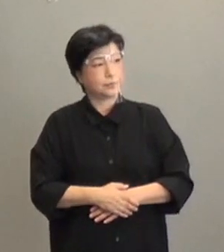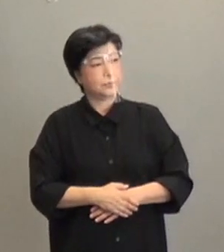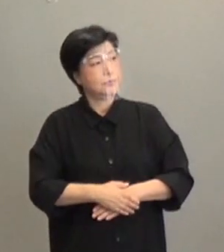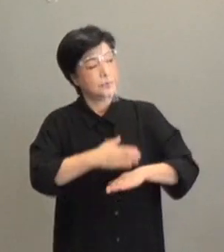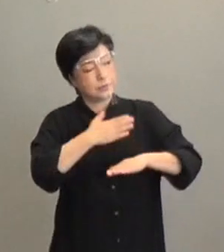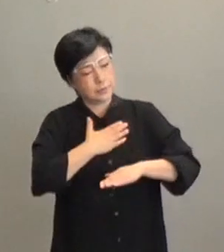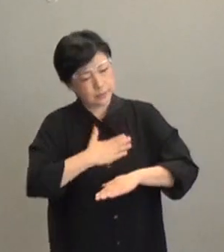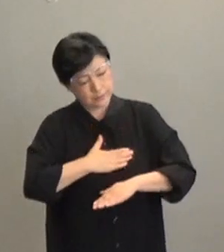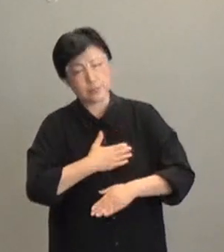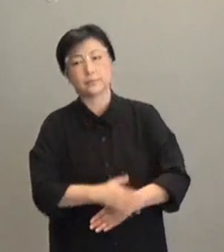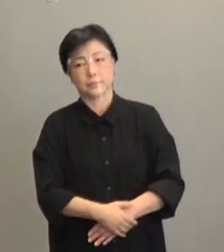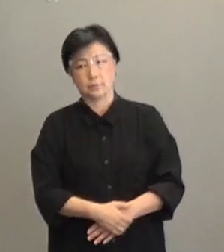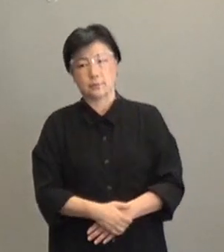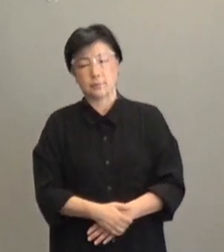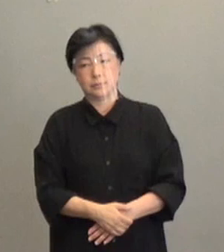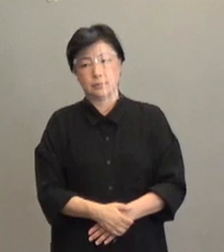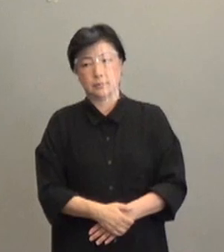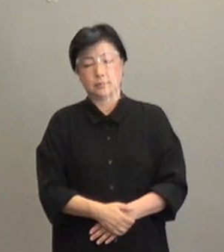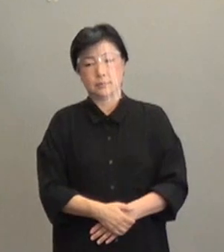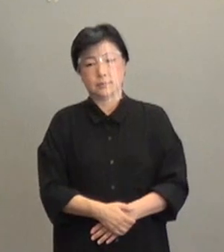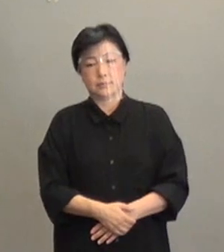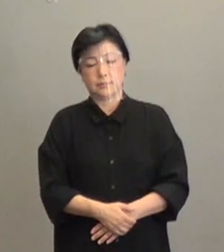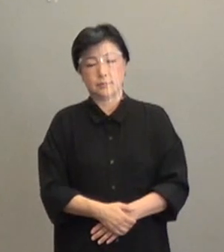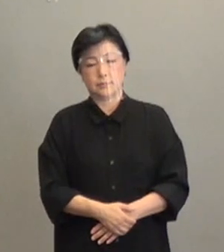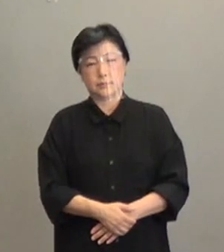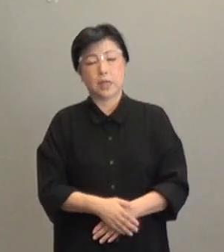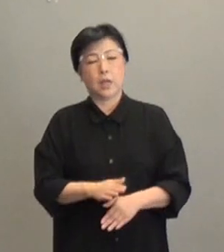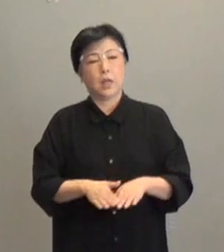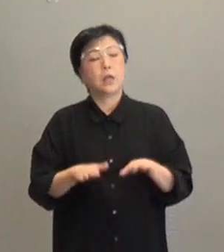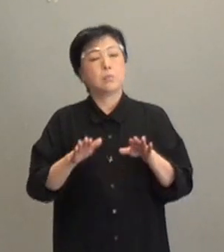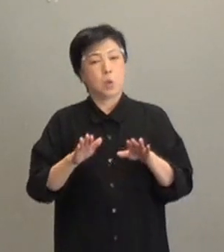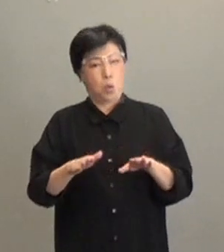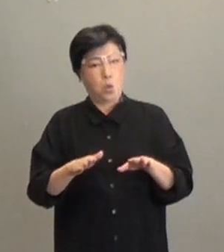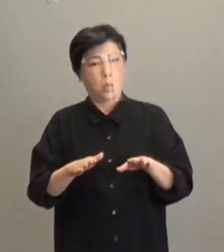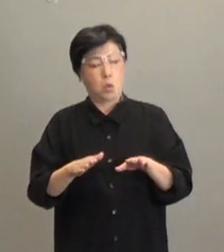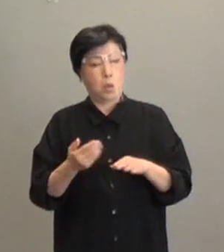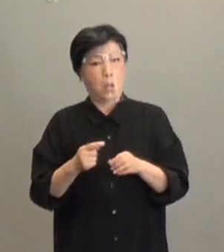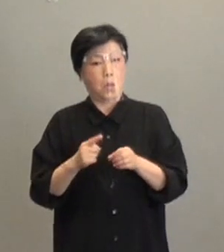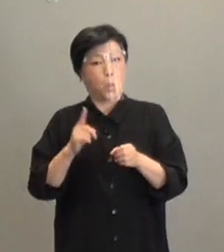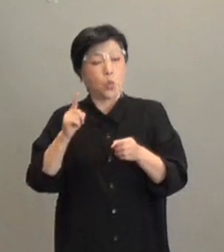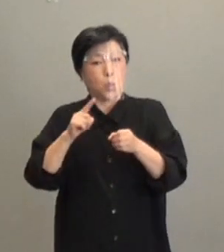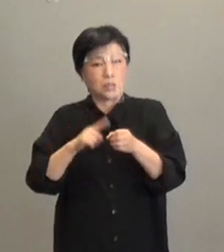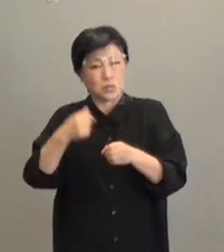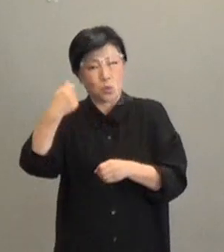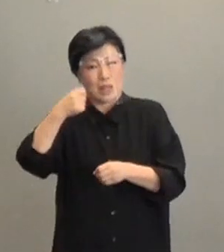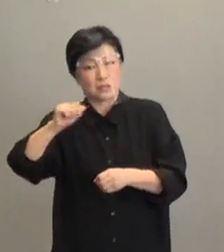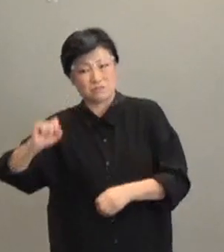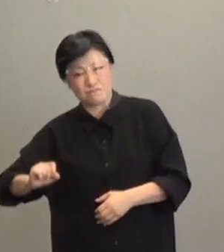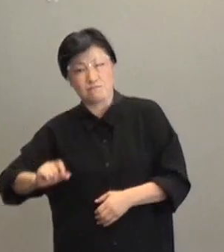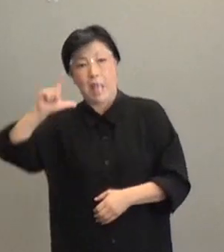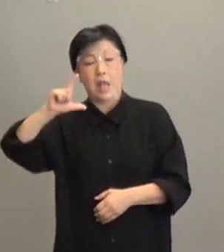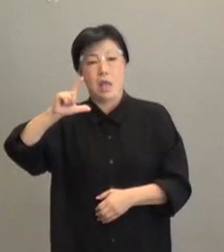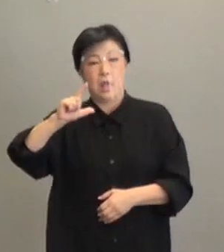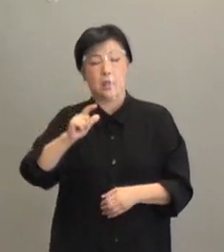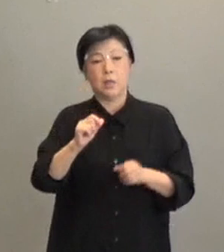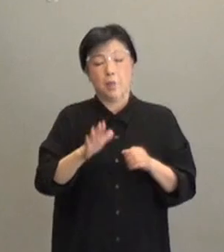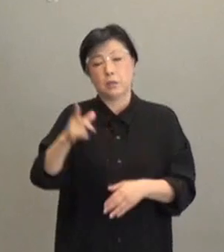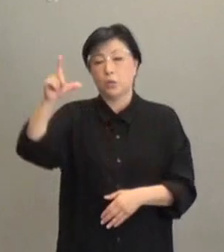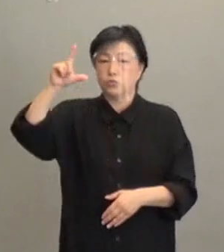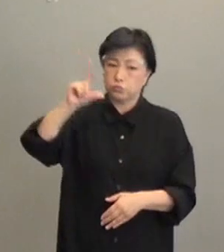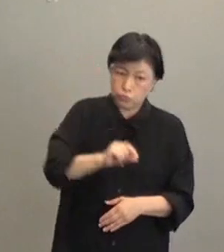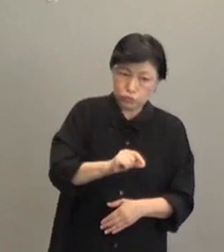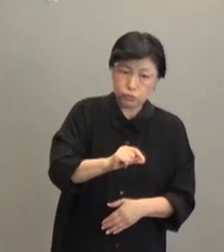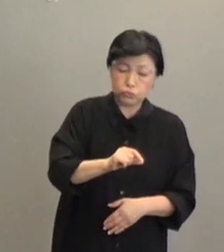わかりました。この急激な夏の爆発とまた急激な減少というのを踏まえ